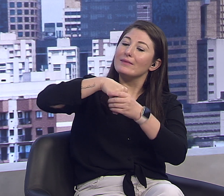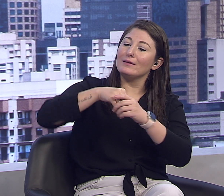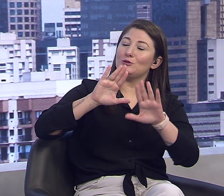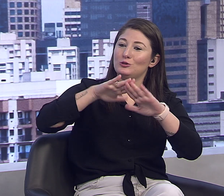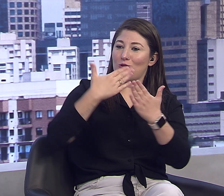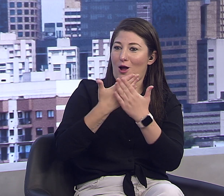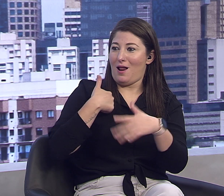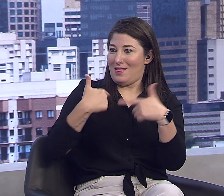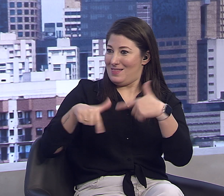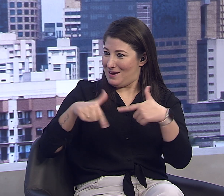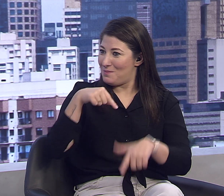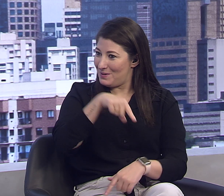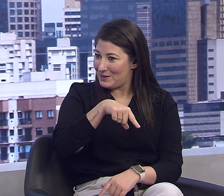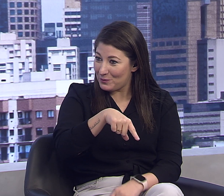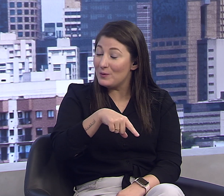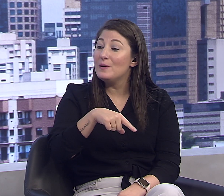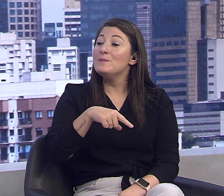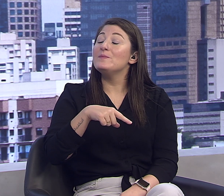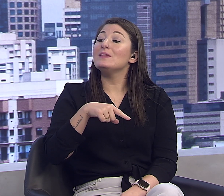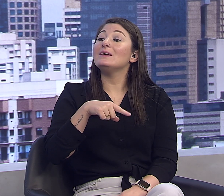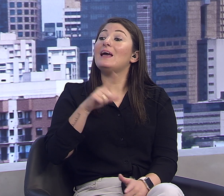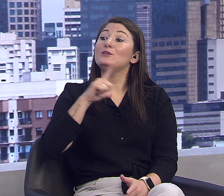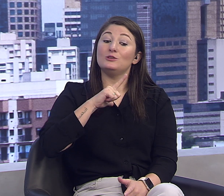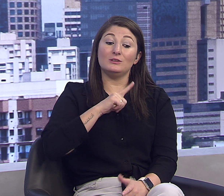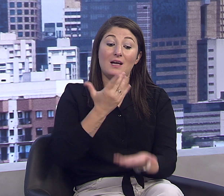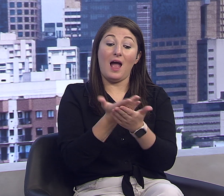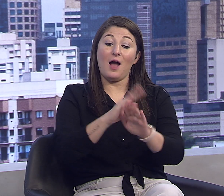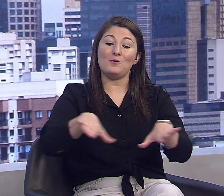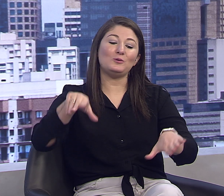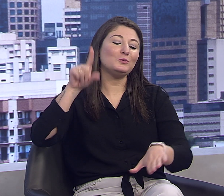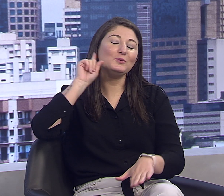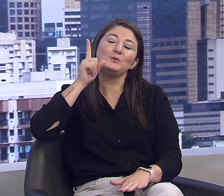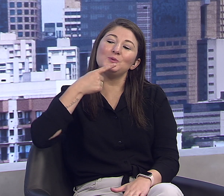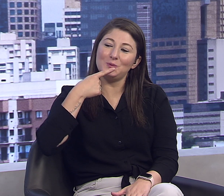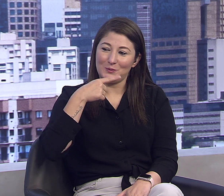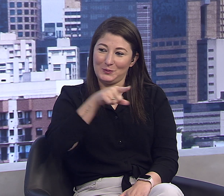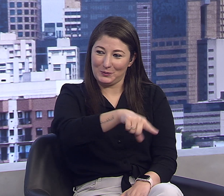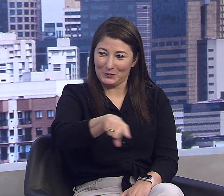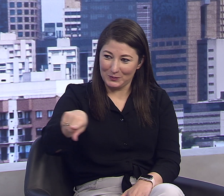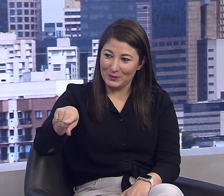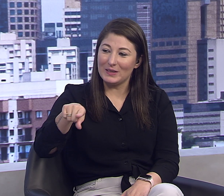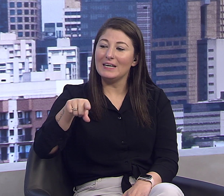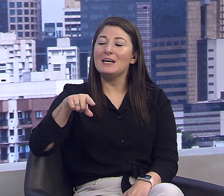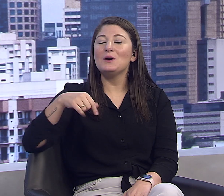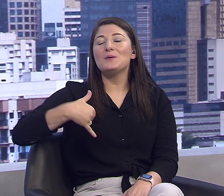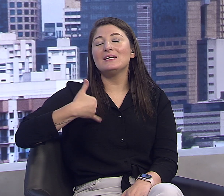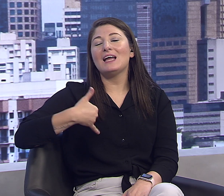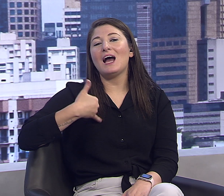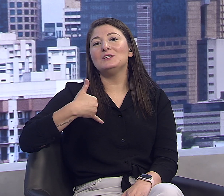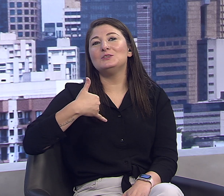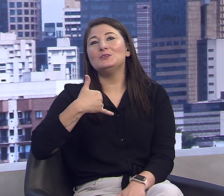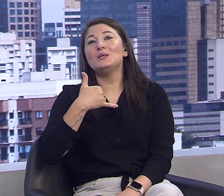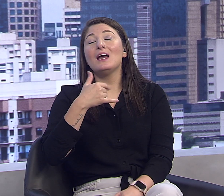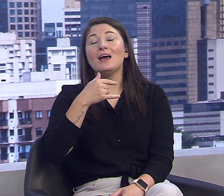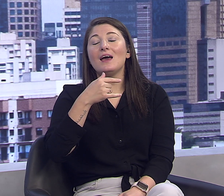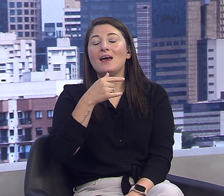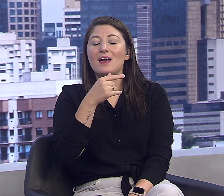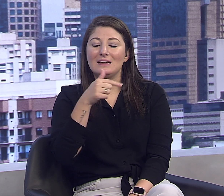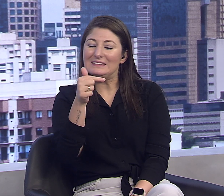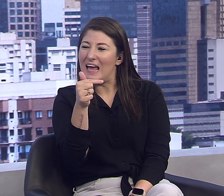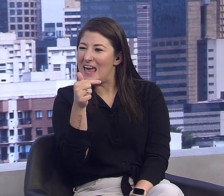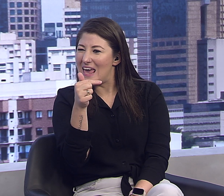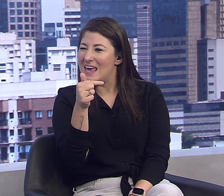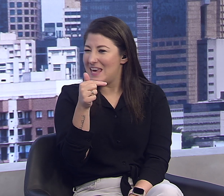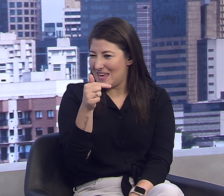já, inclusive, vivenciei uma experiência parecida dentro de sala de aula, porque, né, tínhamos alunos